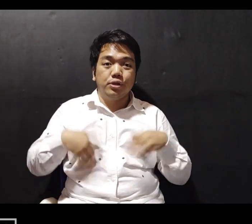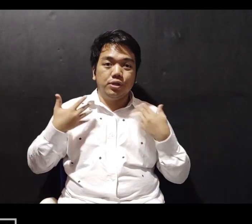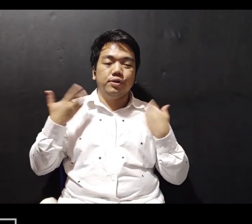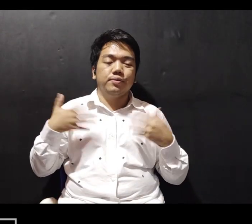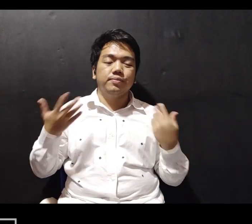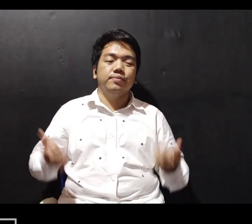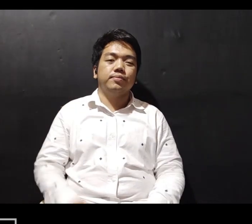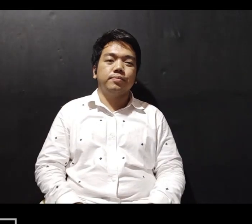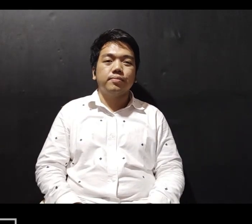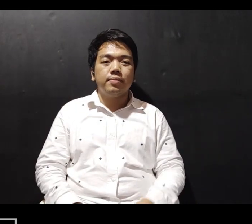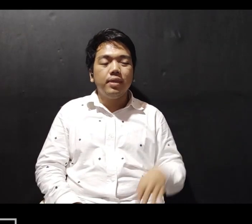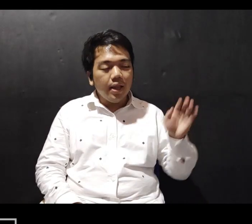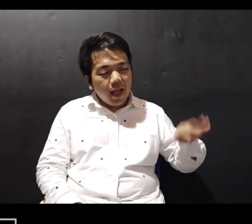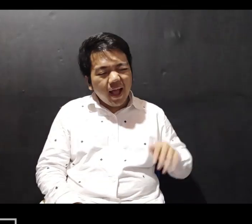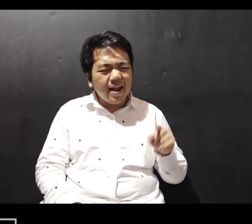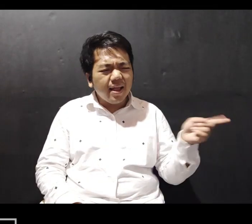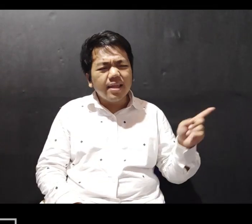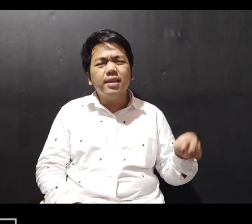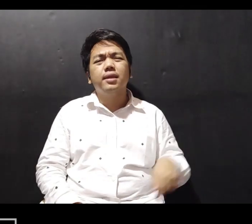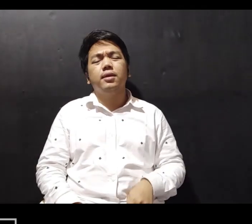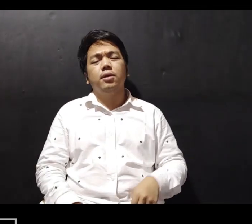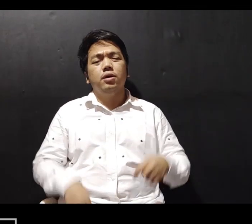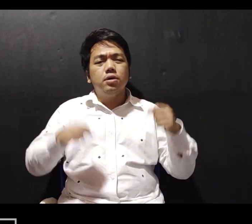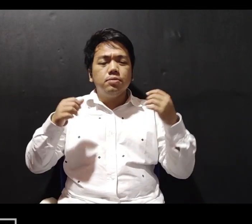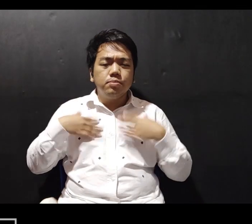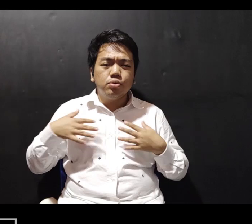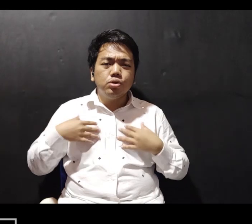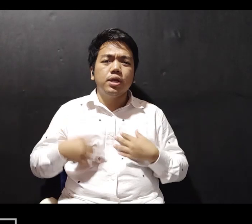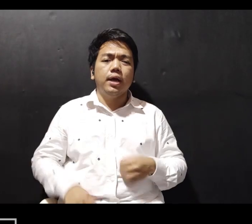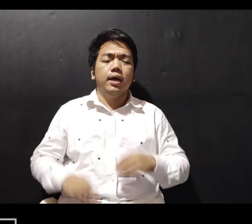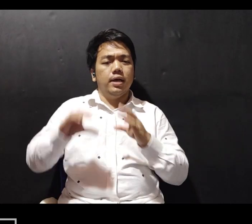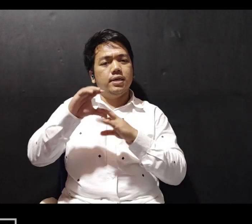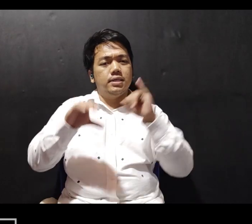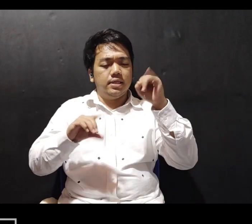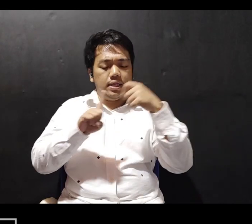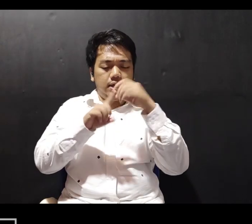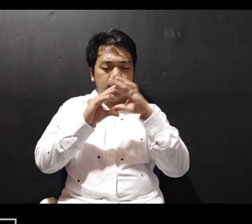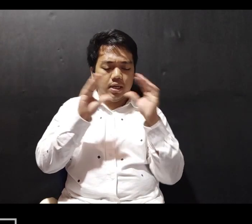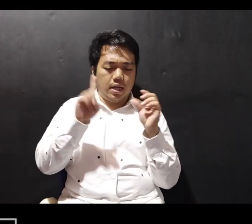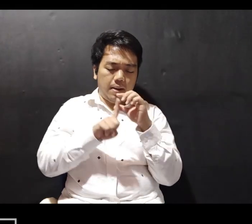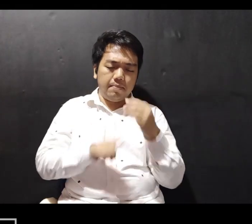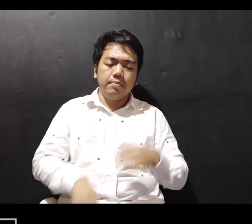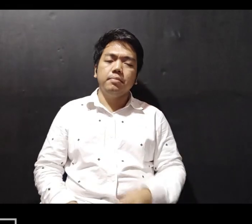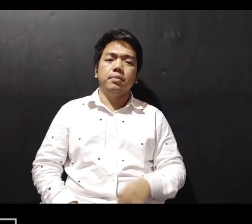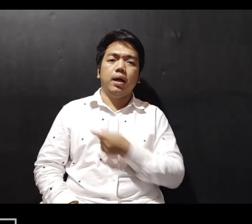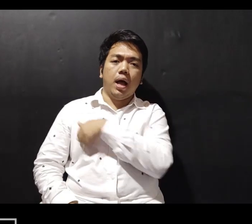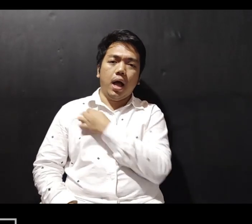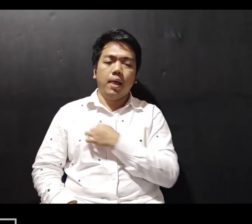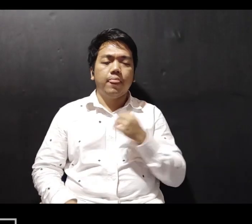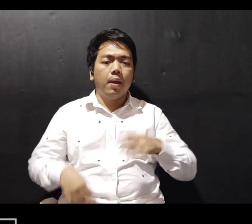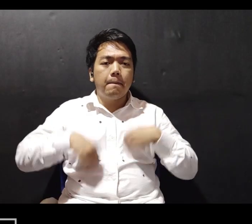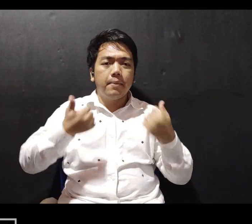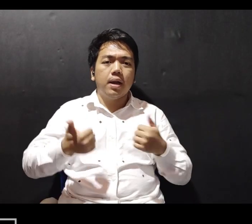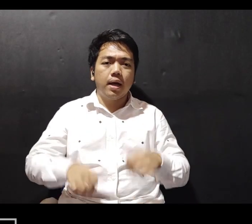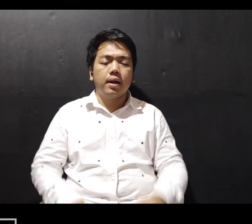adalah seorang yang mempunyai sikap hati yang benar. Dengan sikap hati yang benar, kita akan dapat melindungi rencana Tuhan dalam